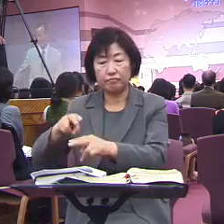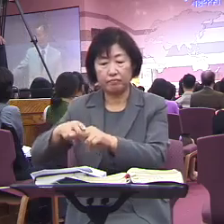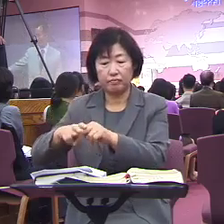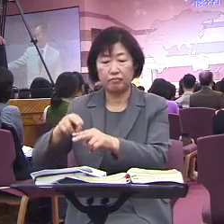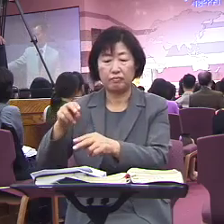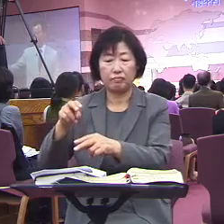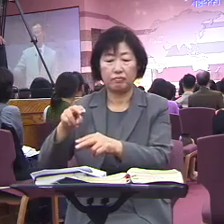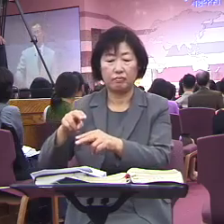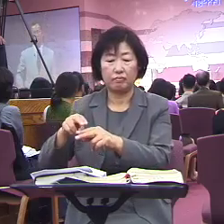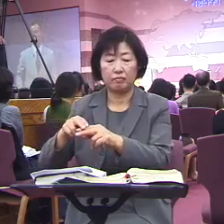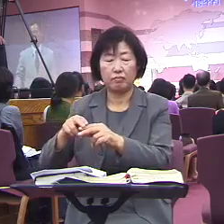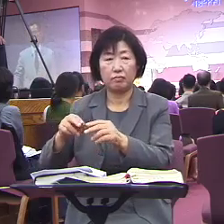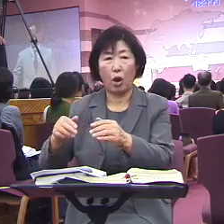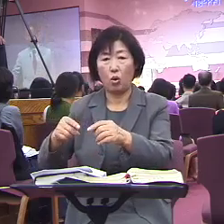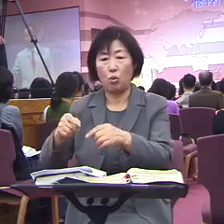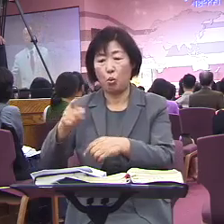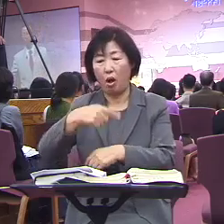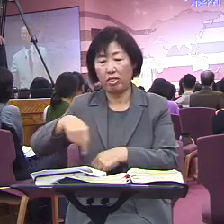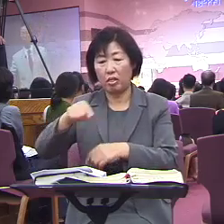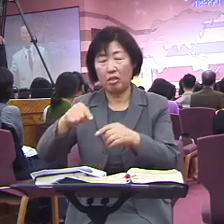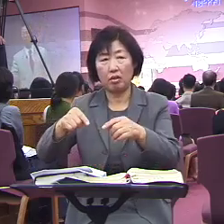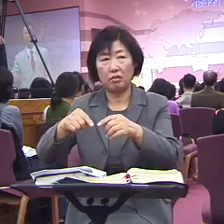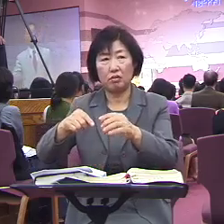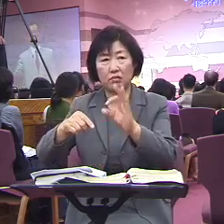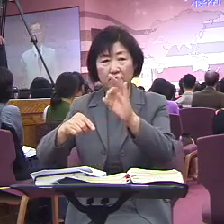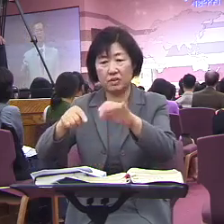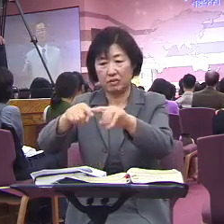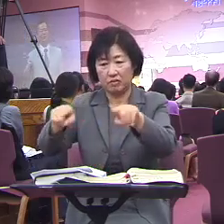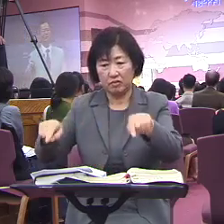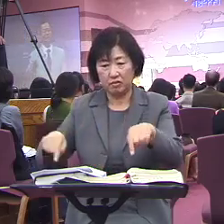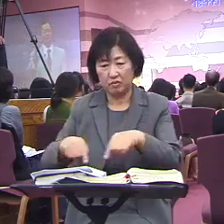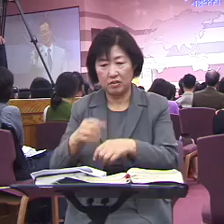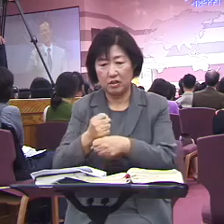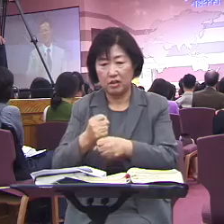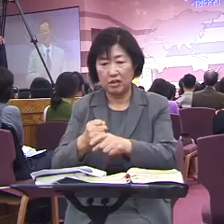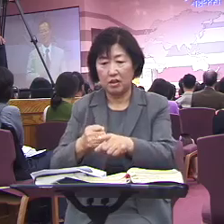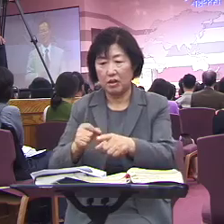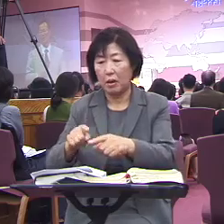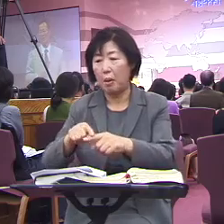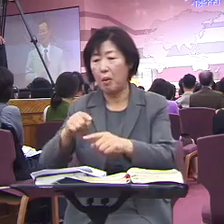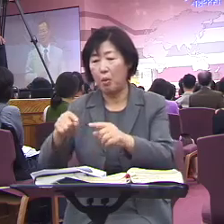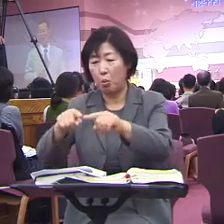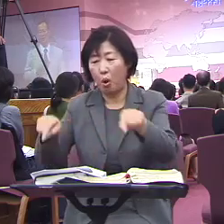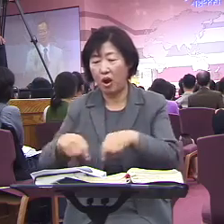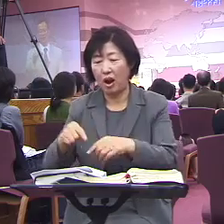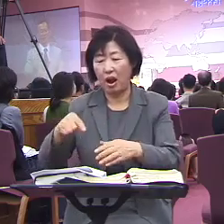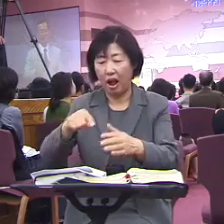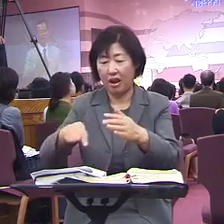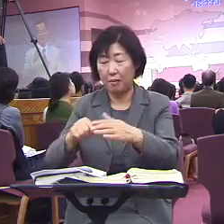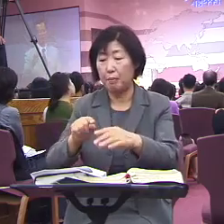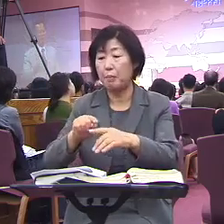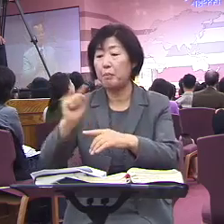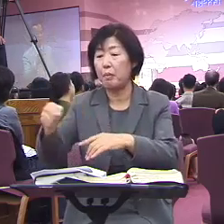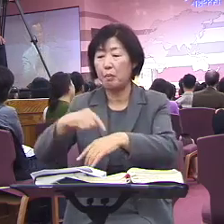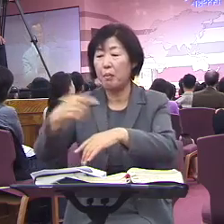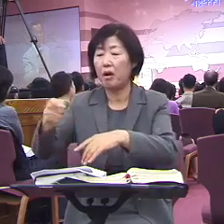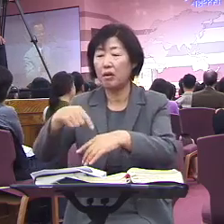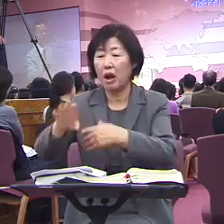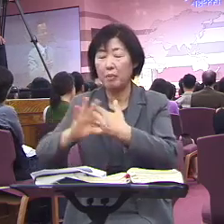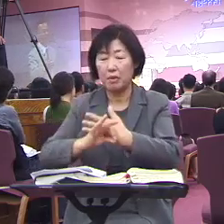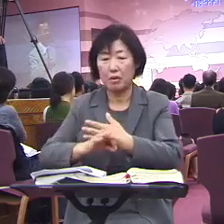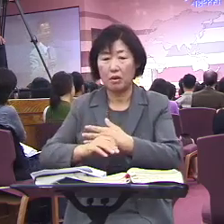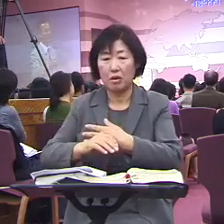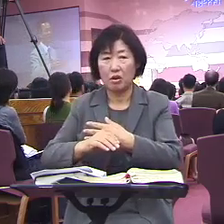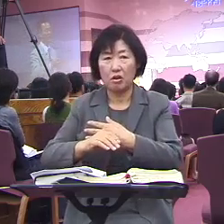그렸답니다. 원을 쭉 그리고 너가 이 원 밖으로 나오면 괴물이 와서 너를 잡아갈 거야. 이렇게 막 협박을 한